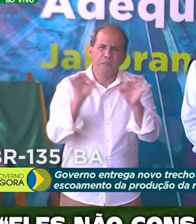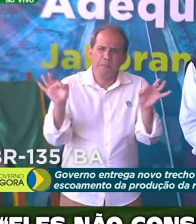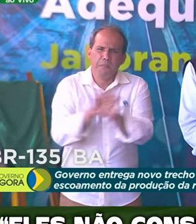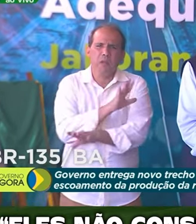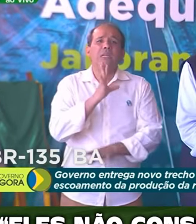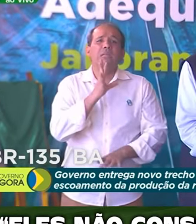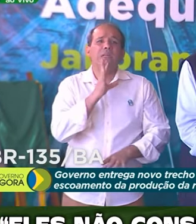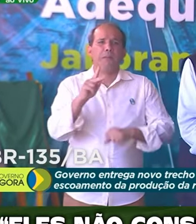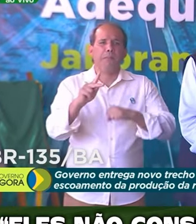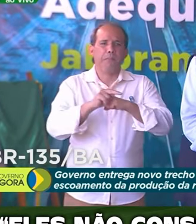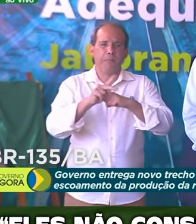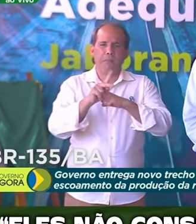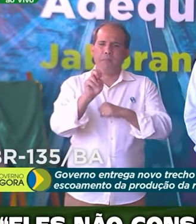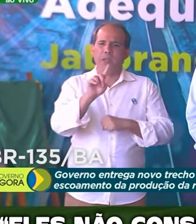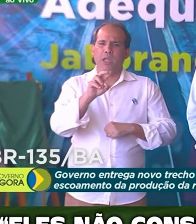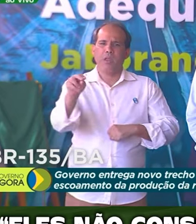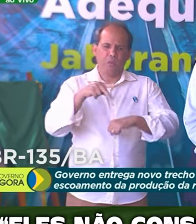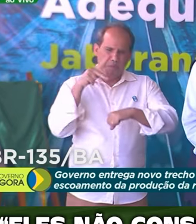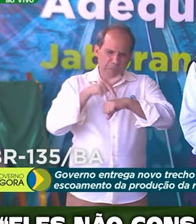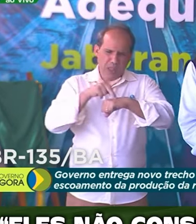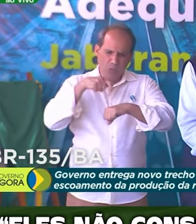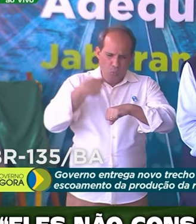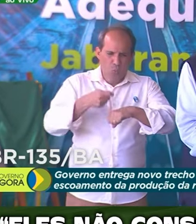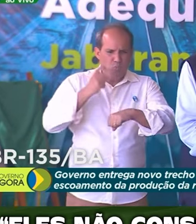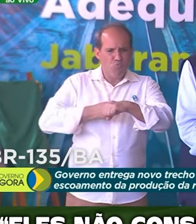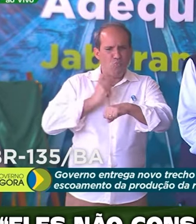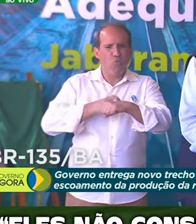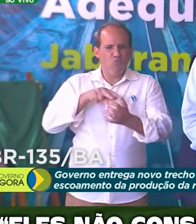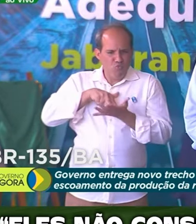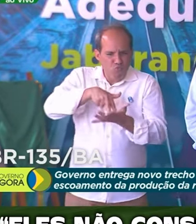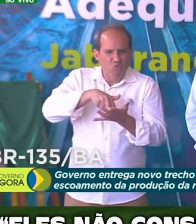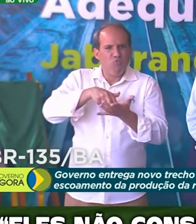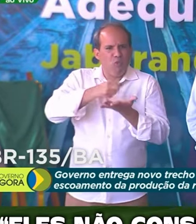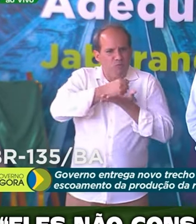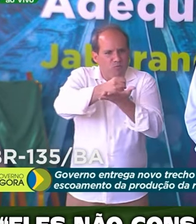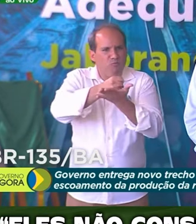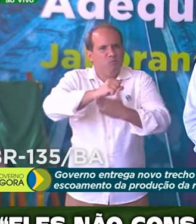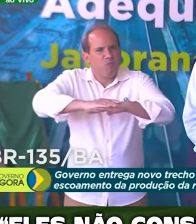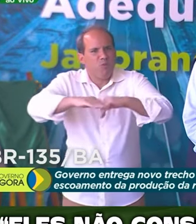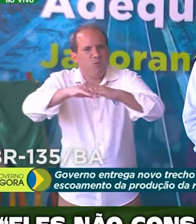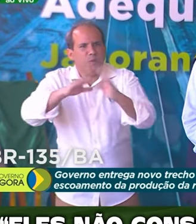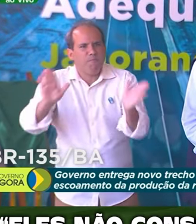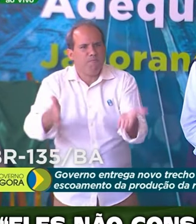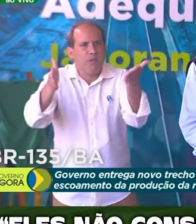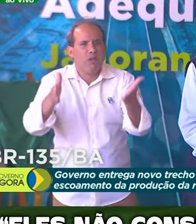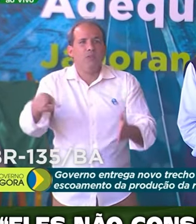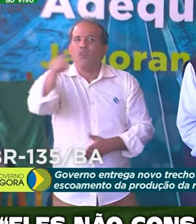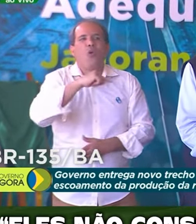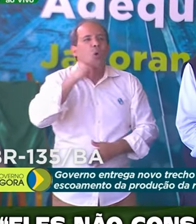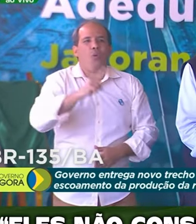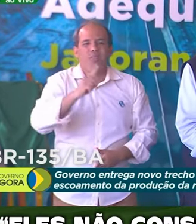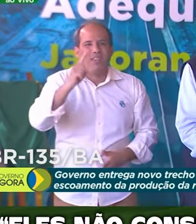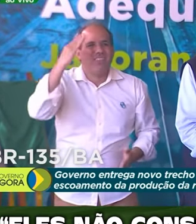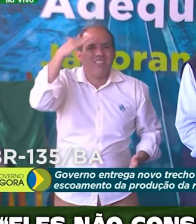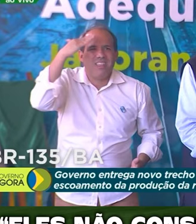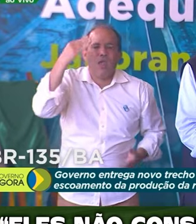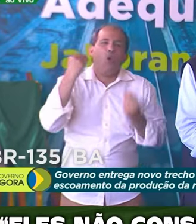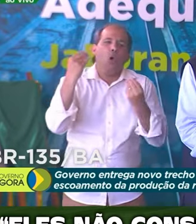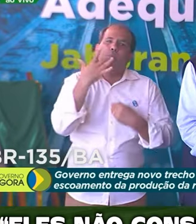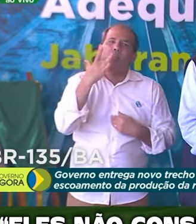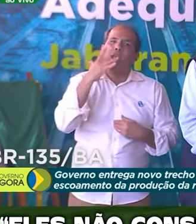de pedra, que faz as coisas, que edifica, não consegue conviver com a temência a